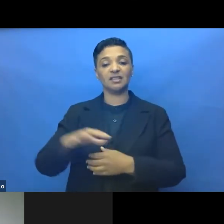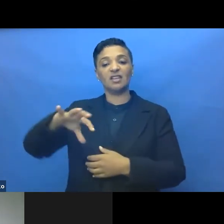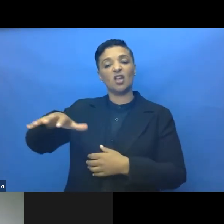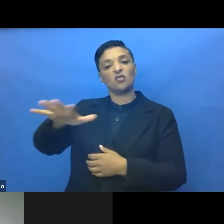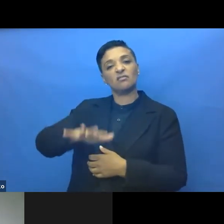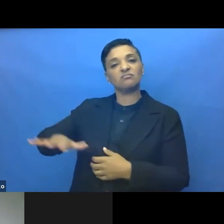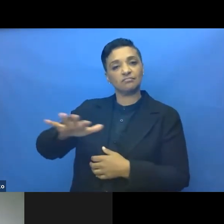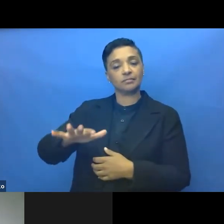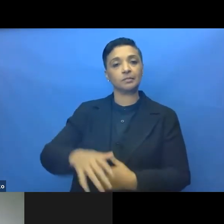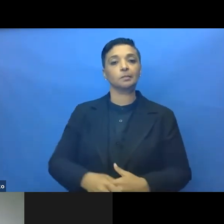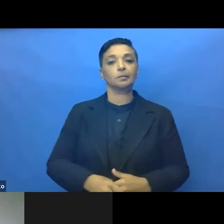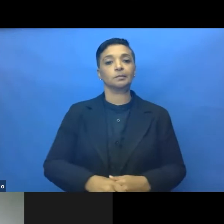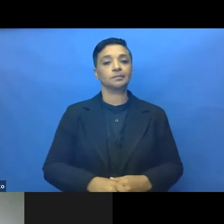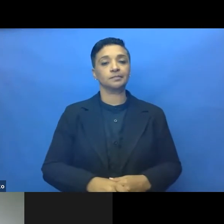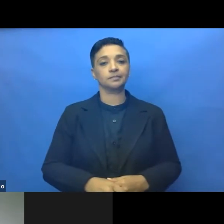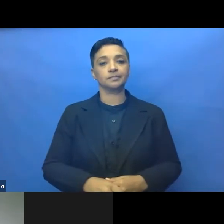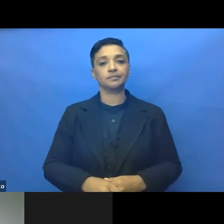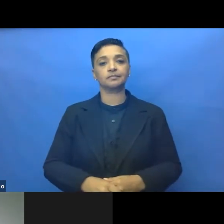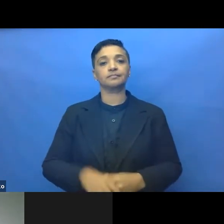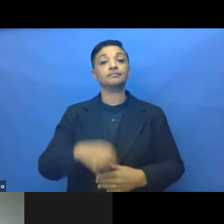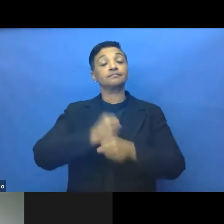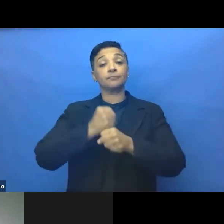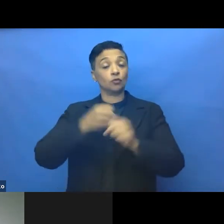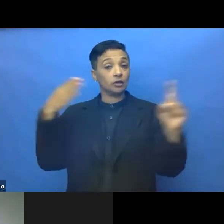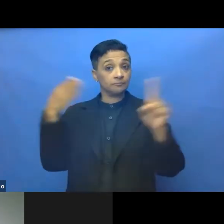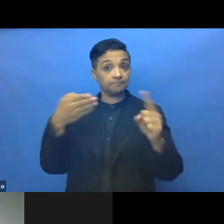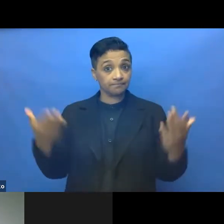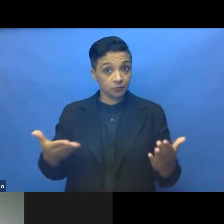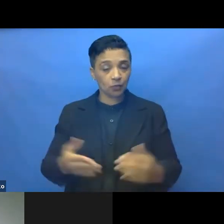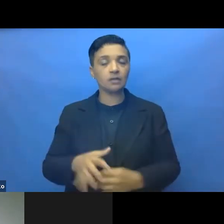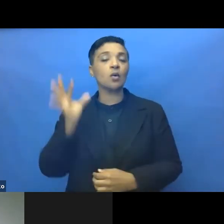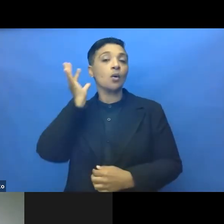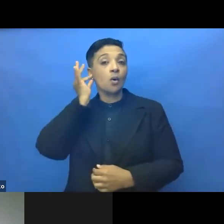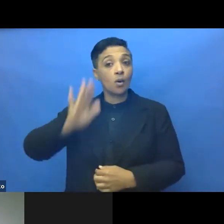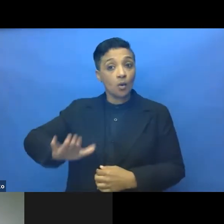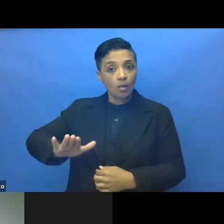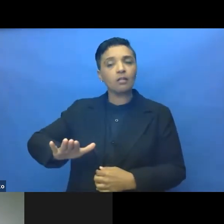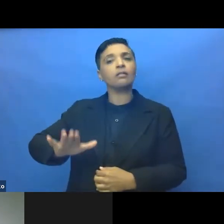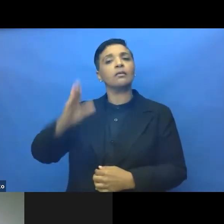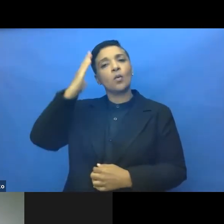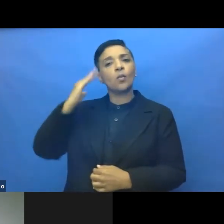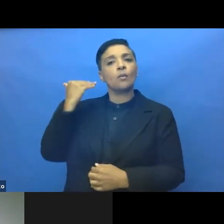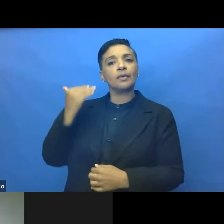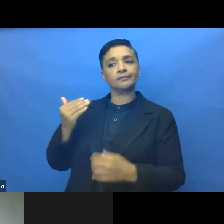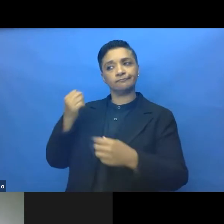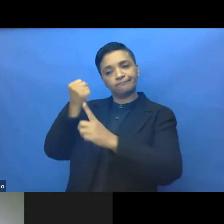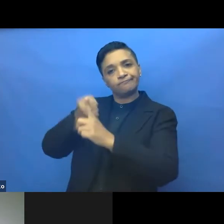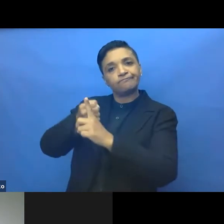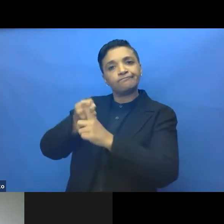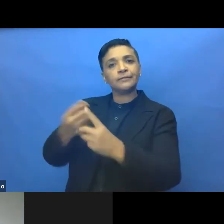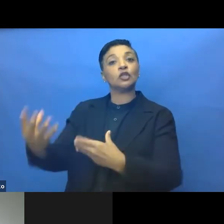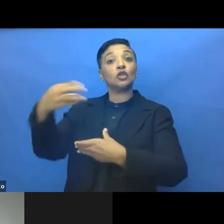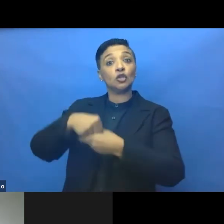la présidente de l'association indonésienne des femmes avec